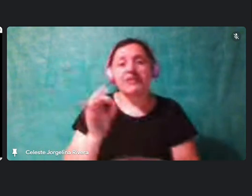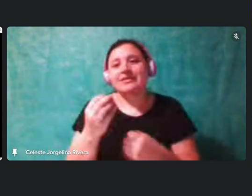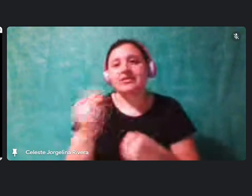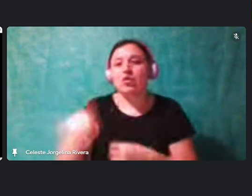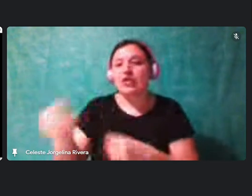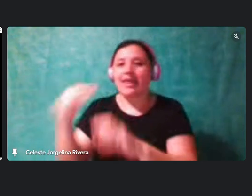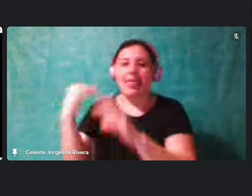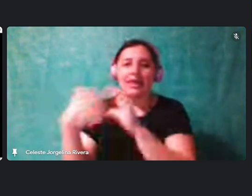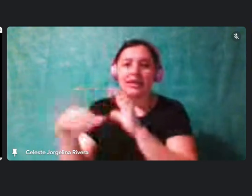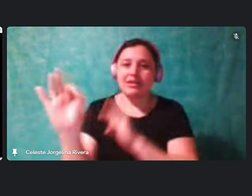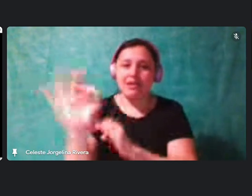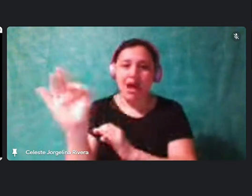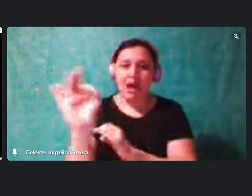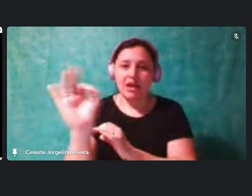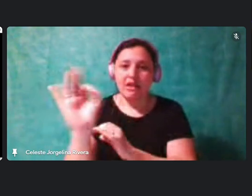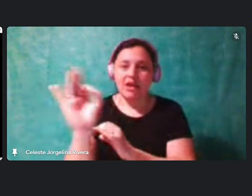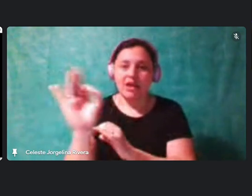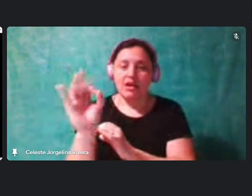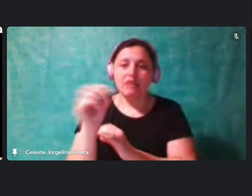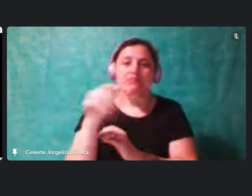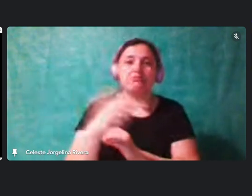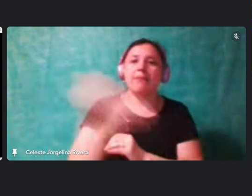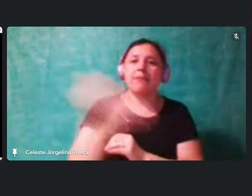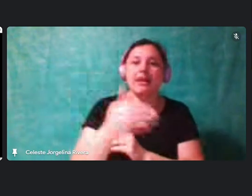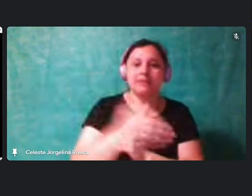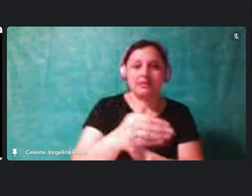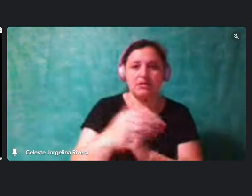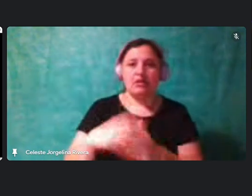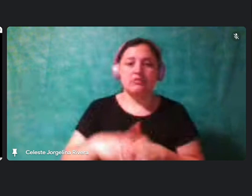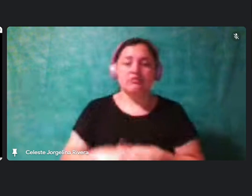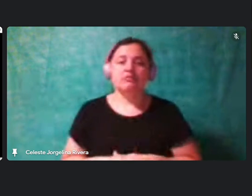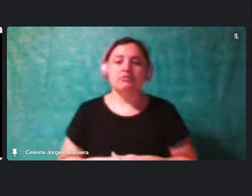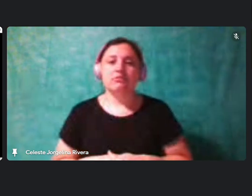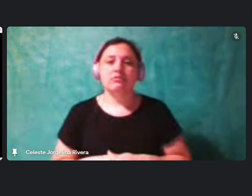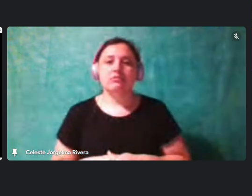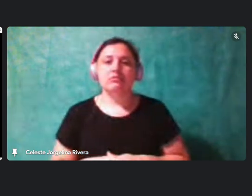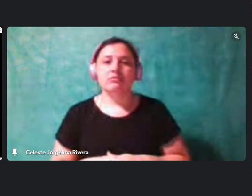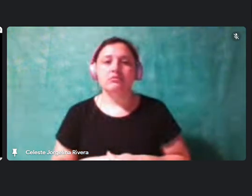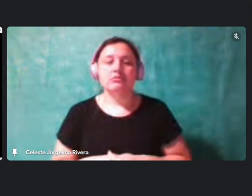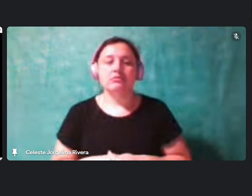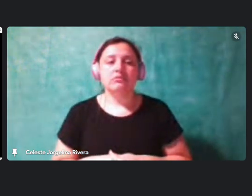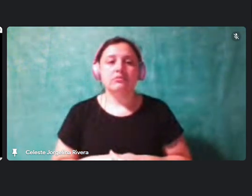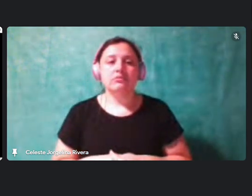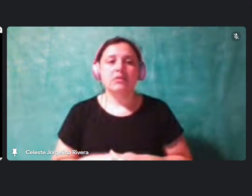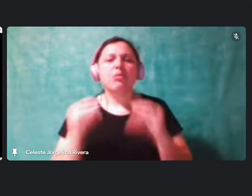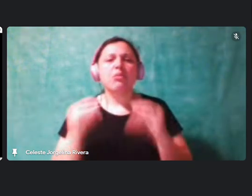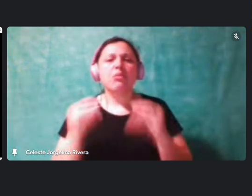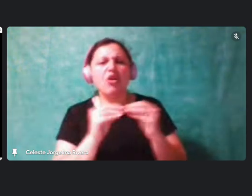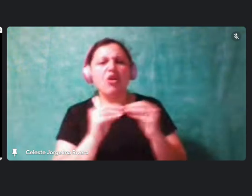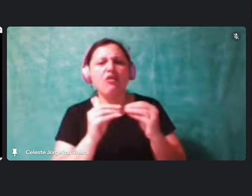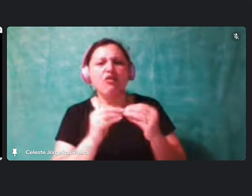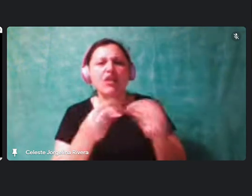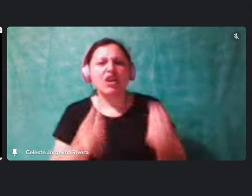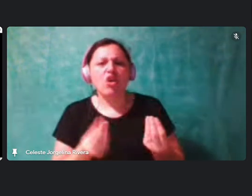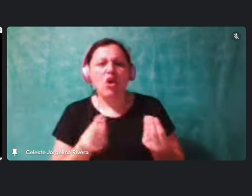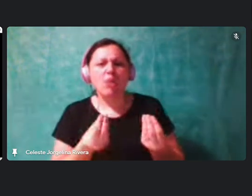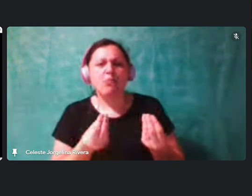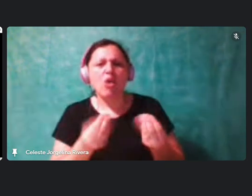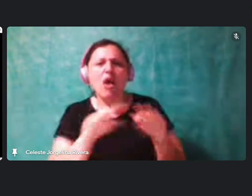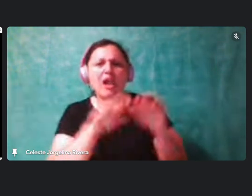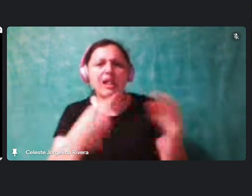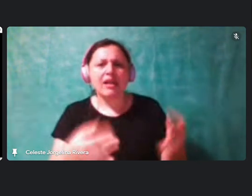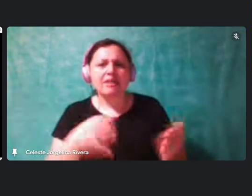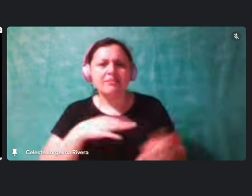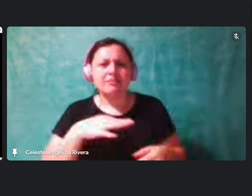Bien, profe, vos decís que es mejor en cuanto a que también es más acompañada la mesa presencial, o sea, en el sentido sí,